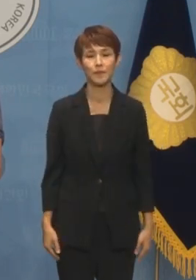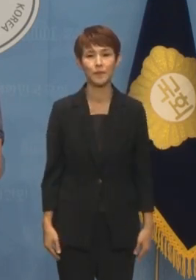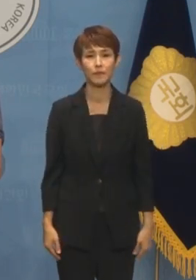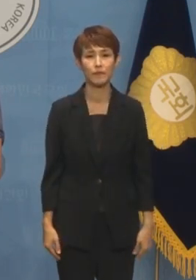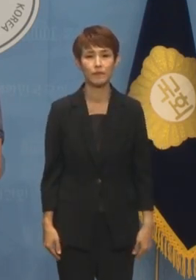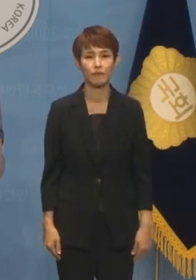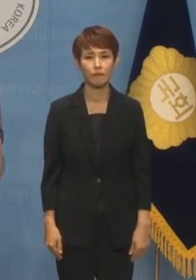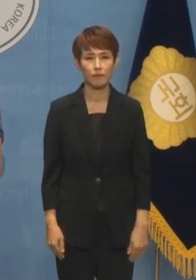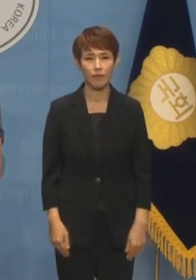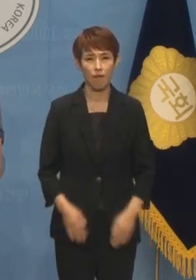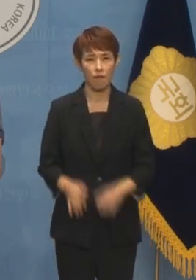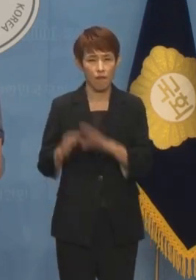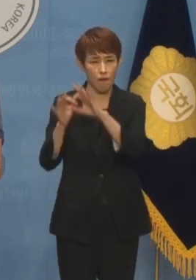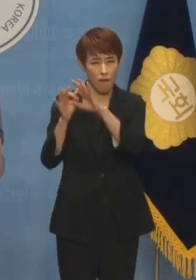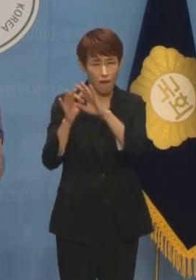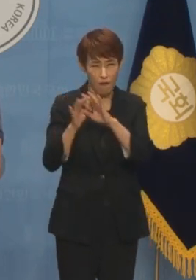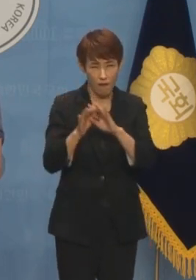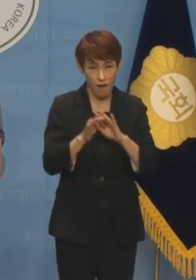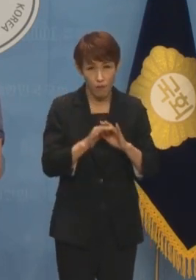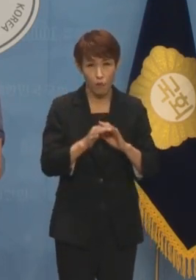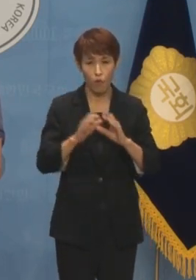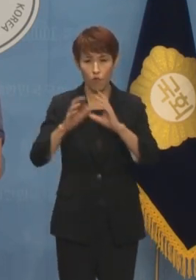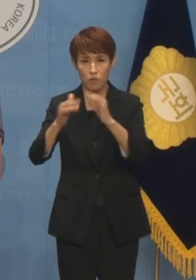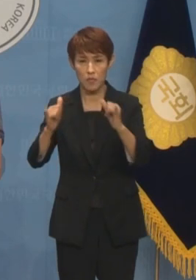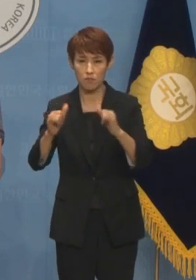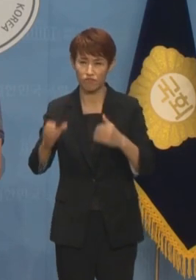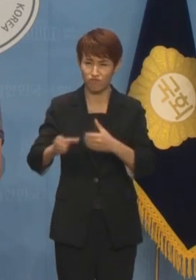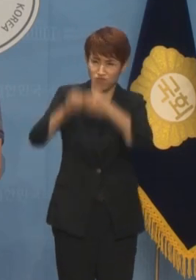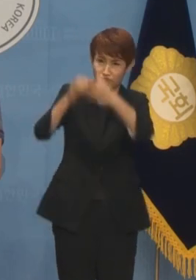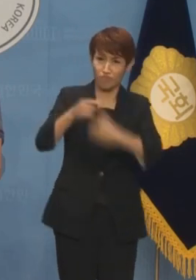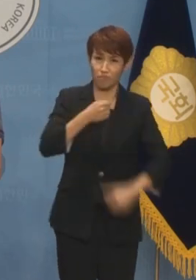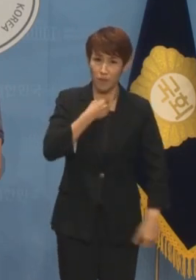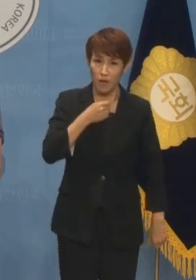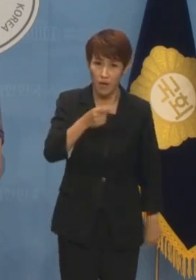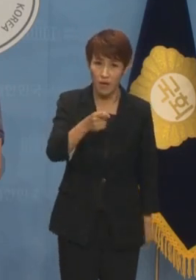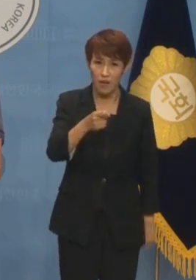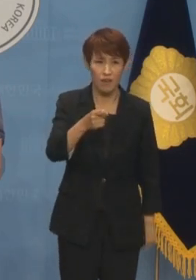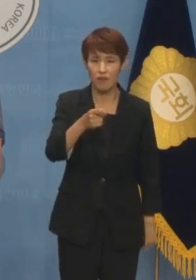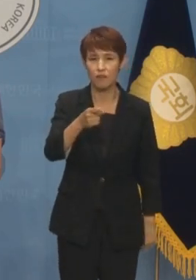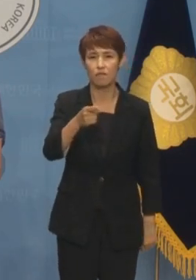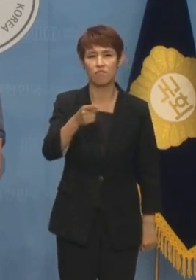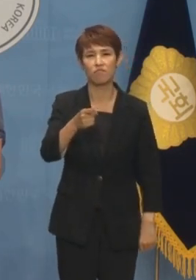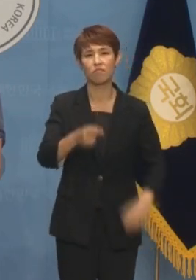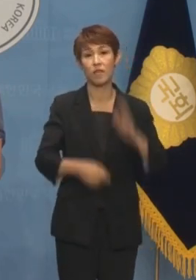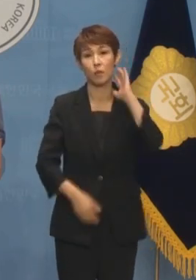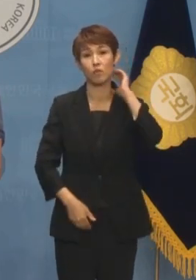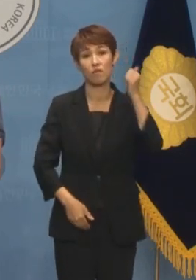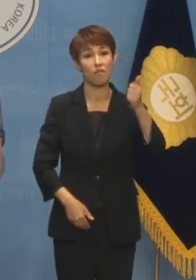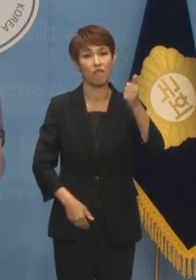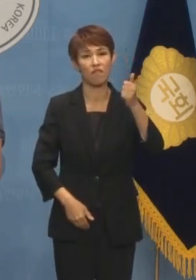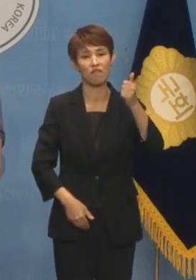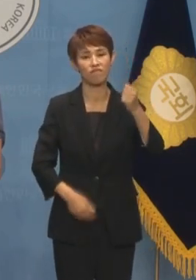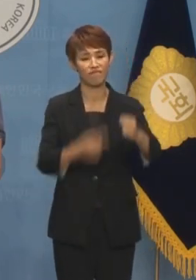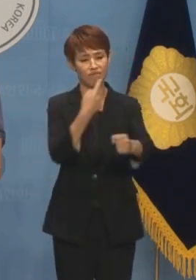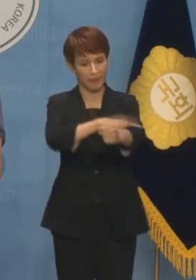이렇게 계속해서 국민에게 맞서겠다는 더 이상 대통령이